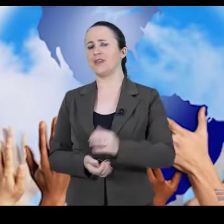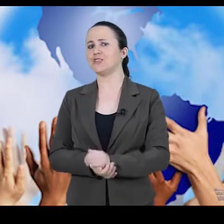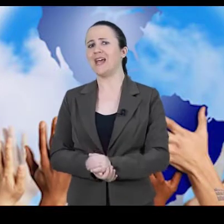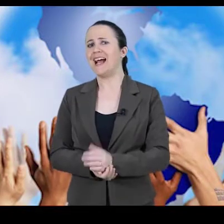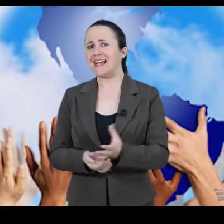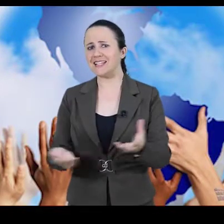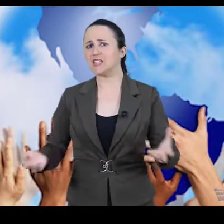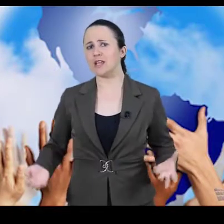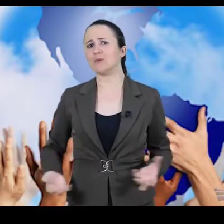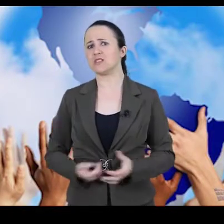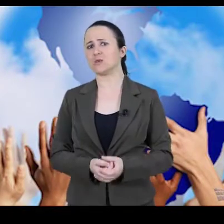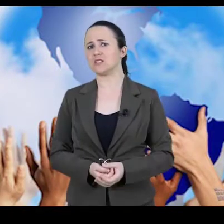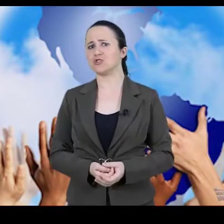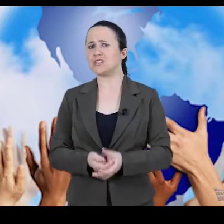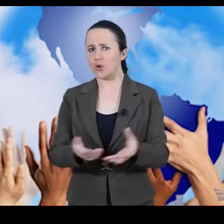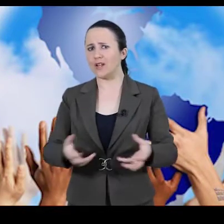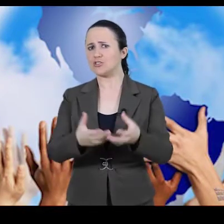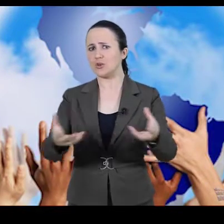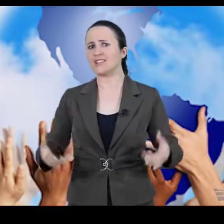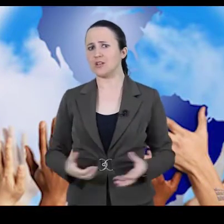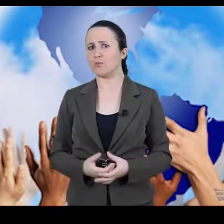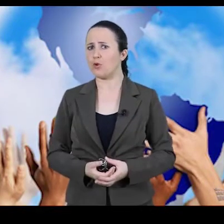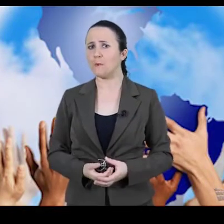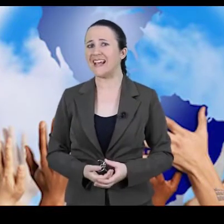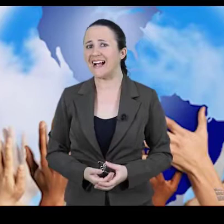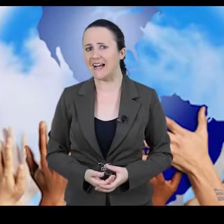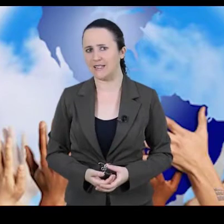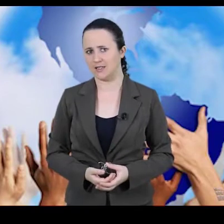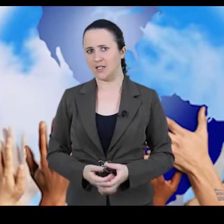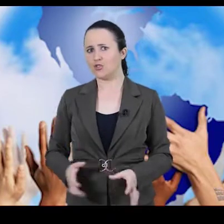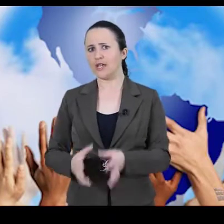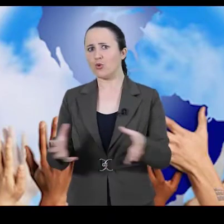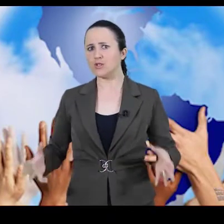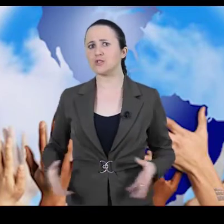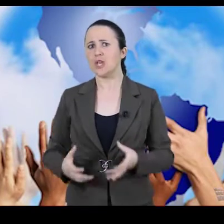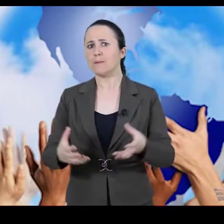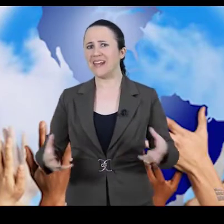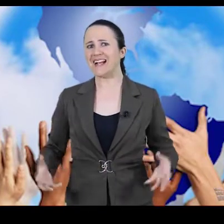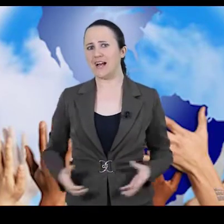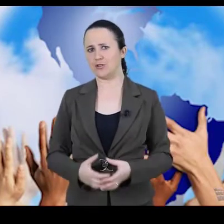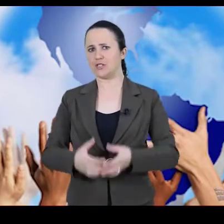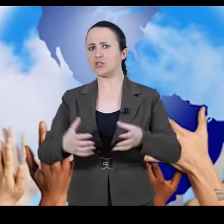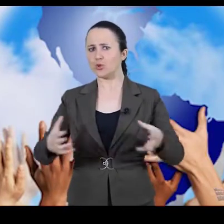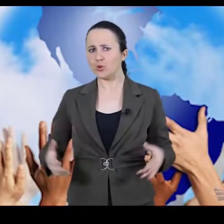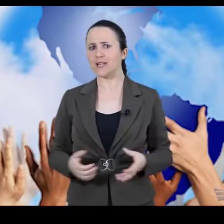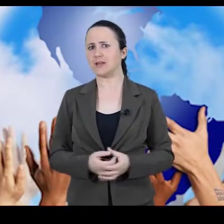XX, ainda se tem uma situação de escola, de educação um pouco precária, de recursos precários, de estrutura também